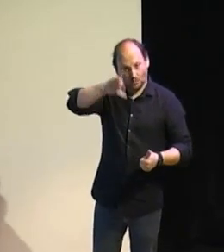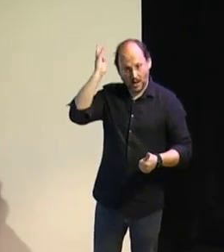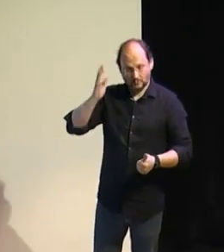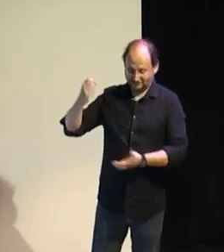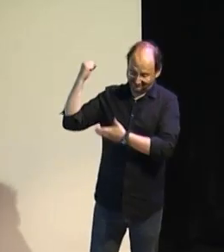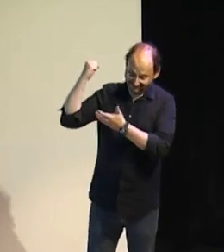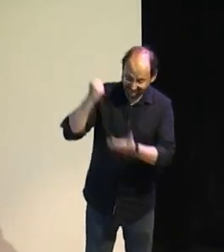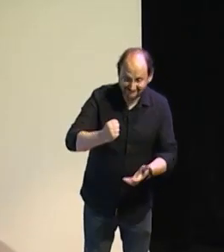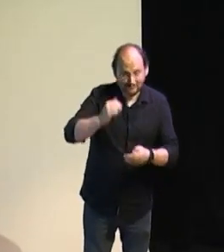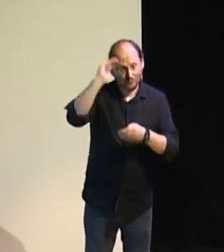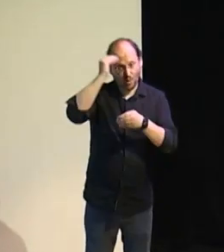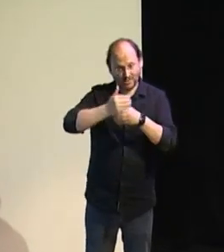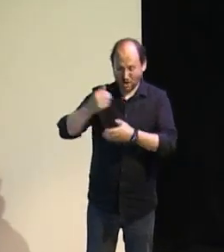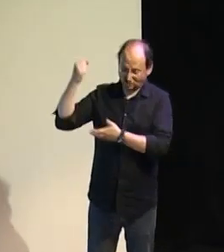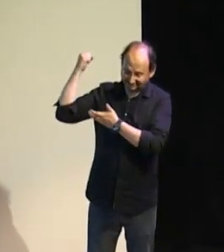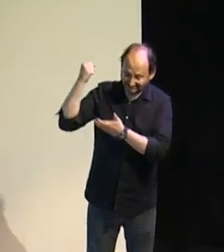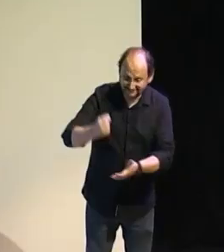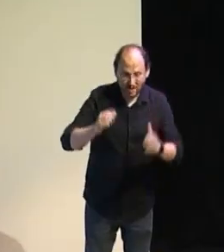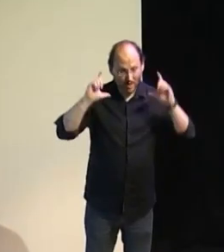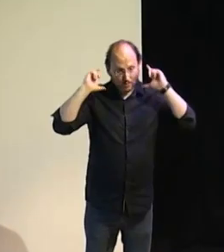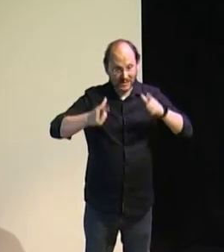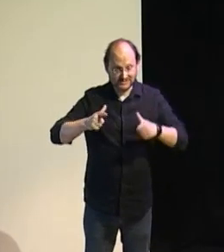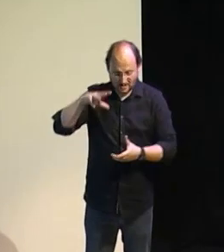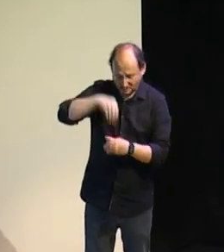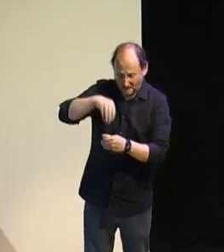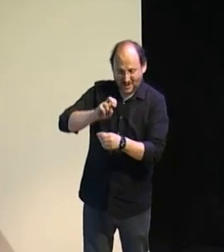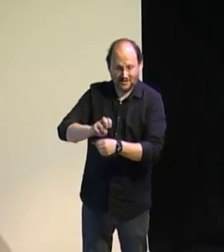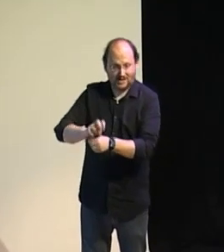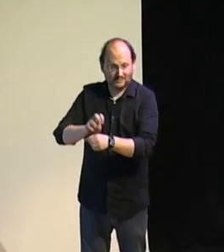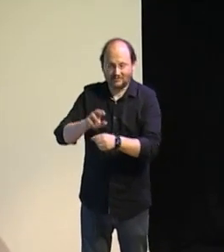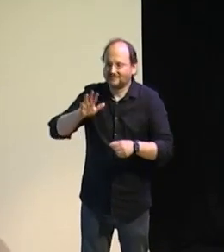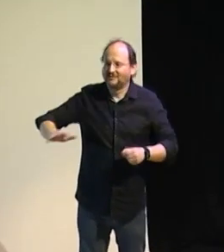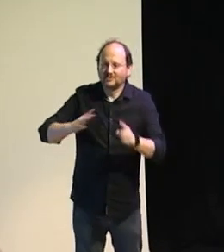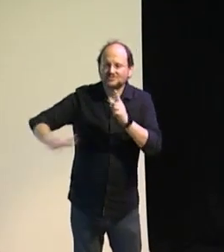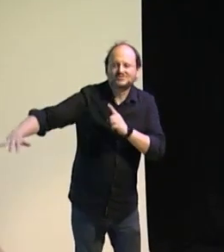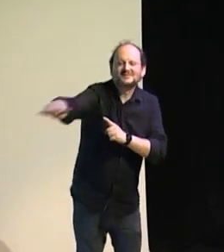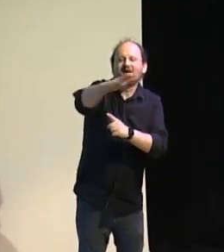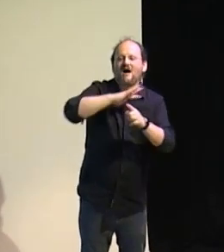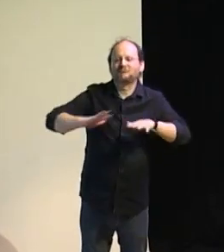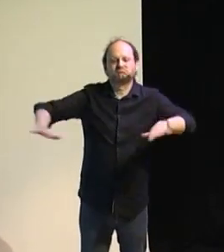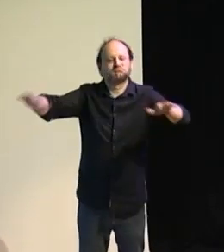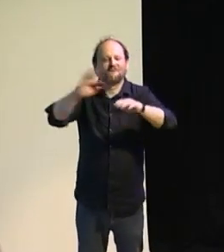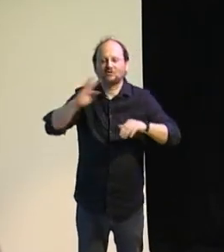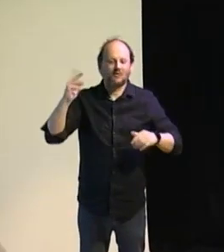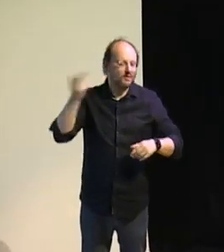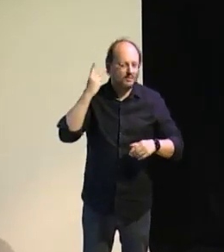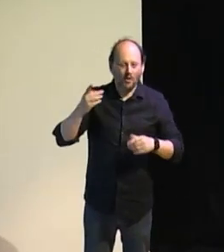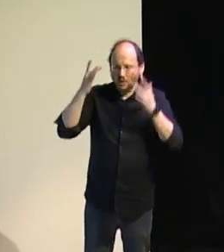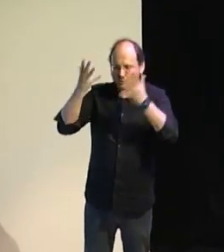en gestualité, justement. Et donc, on a un patrimoine qui a duré après au Moyen-Âge, qui a duré après chez les moines et qui a perduré encore